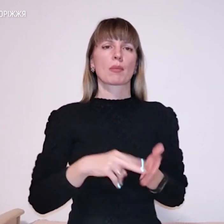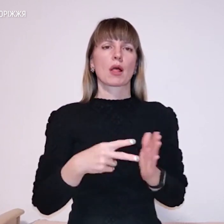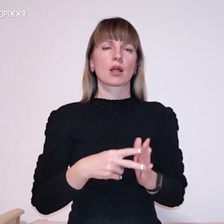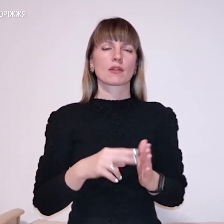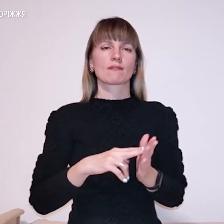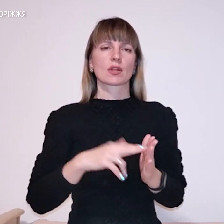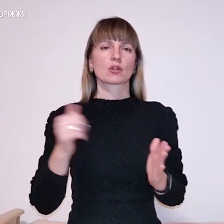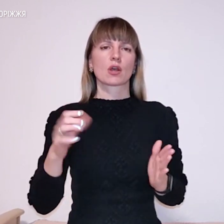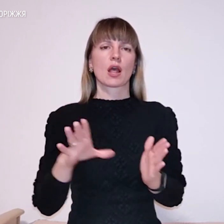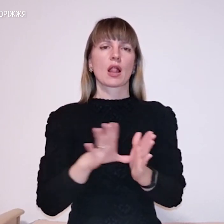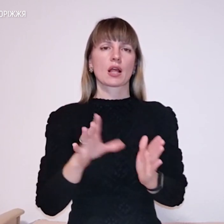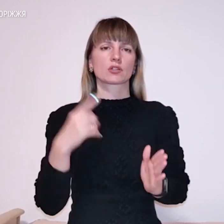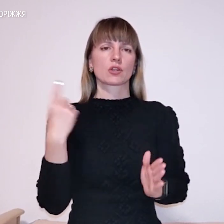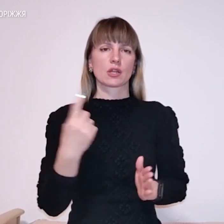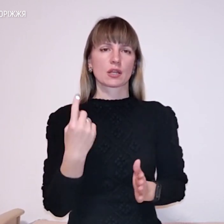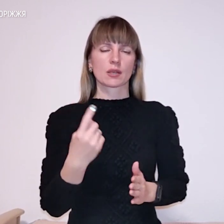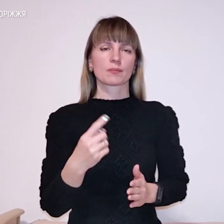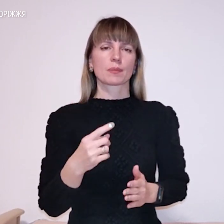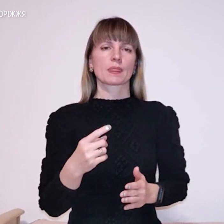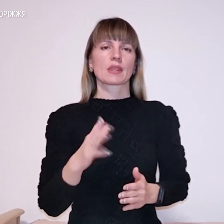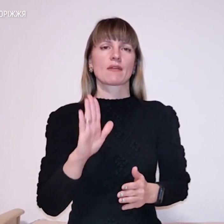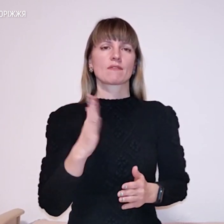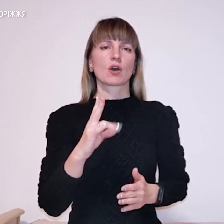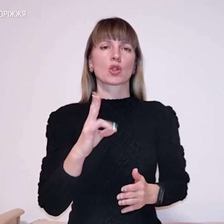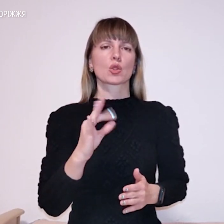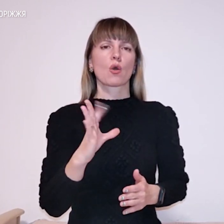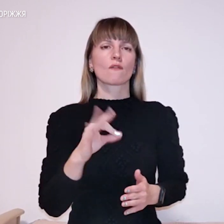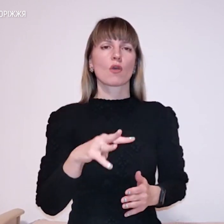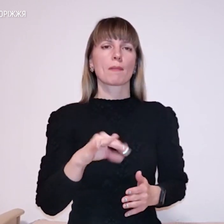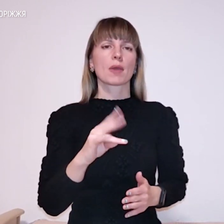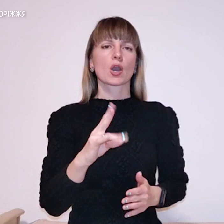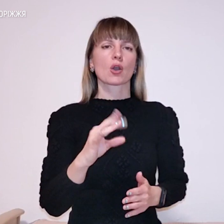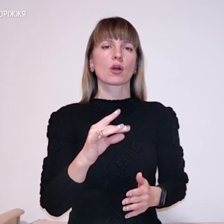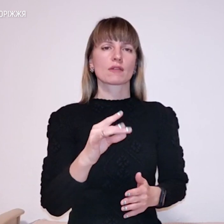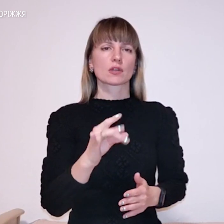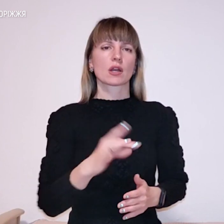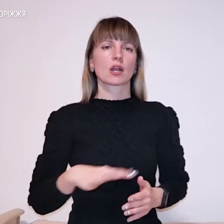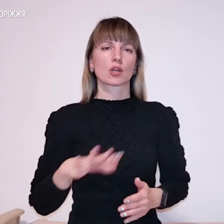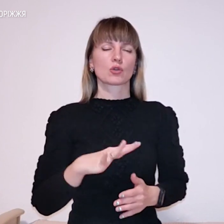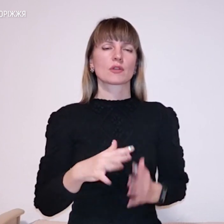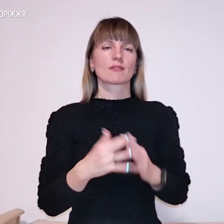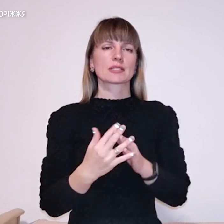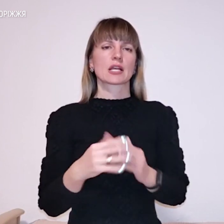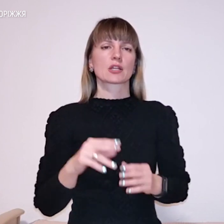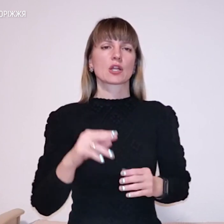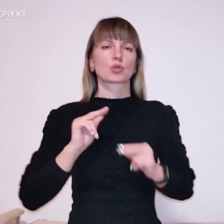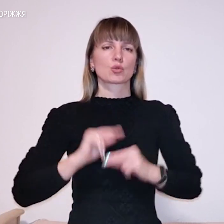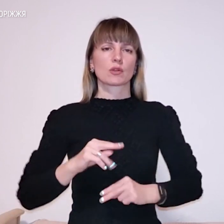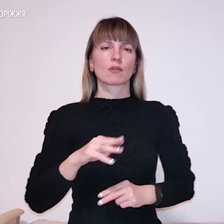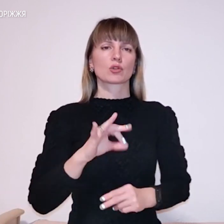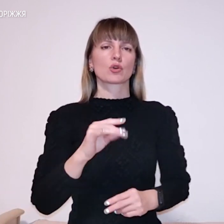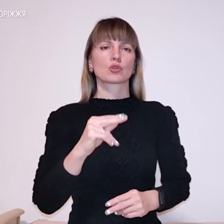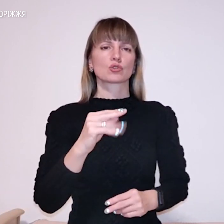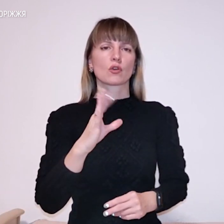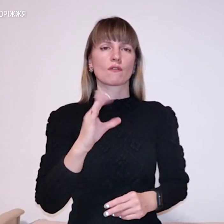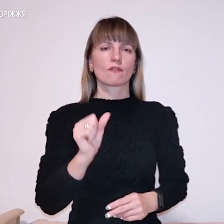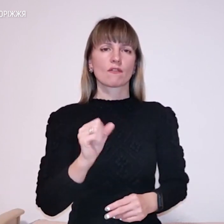відключення електроенергії. Зокрема, в Новомиколаївському районі, в селах Трудове, Стручове та Любицьке. Про це